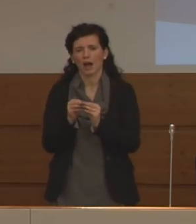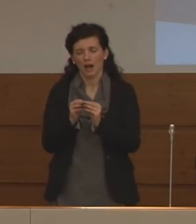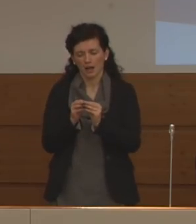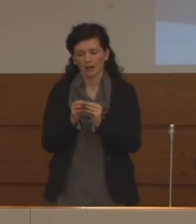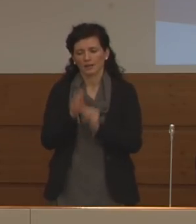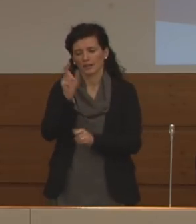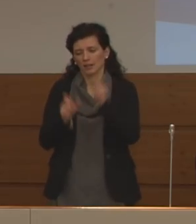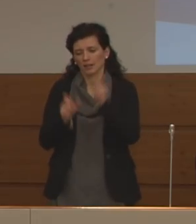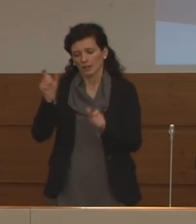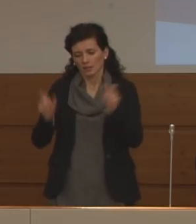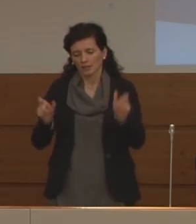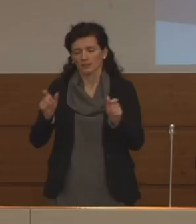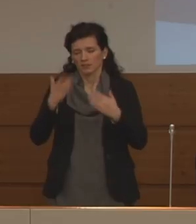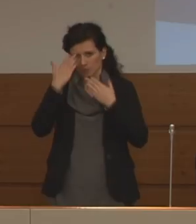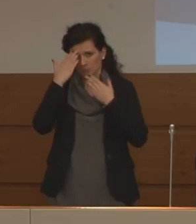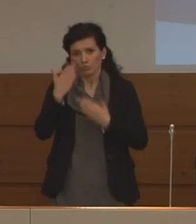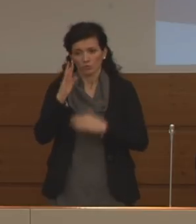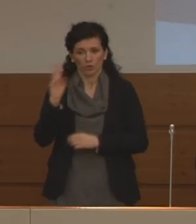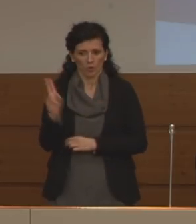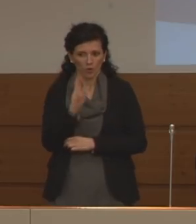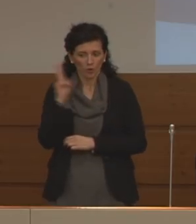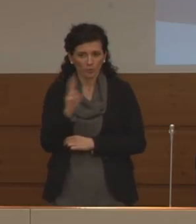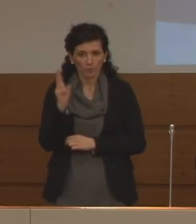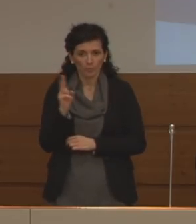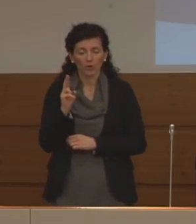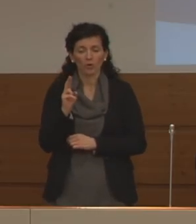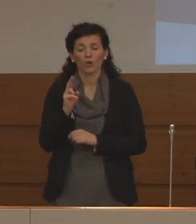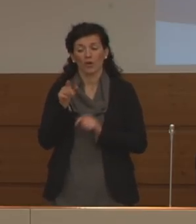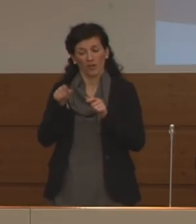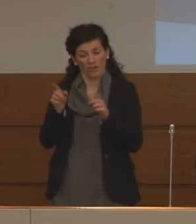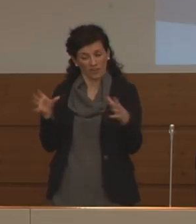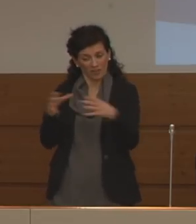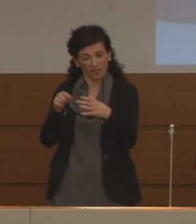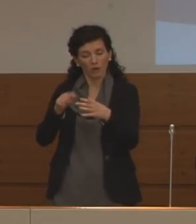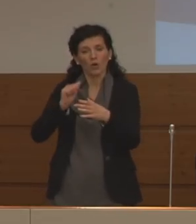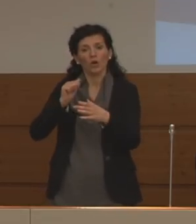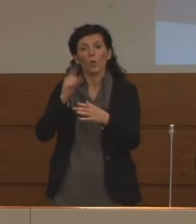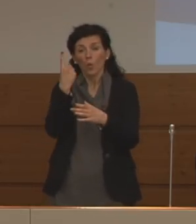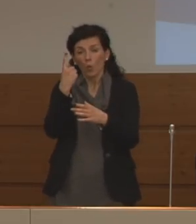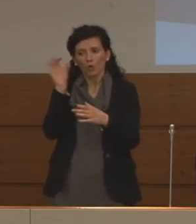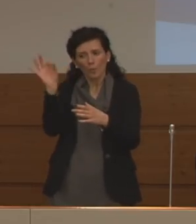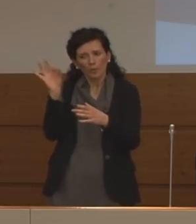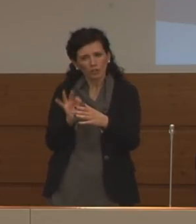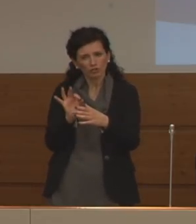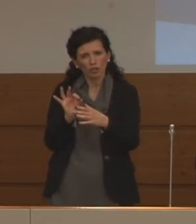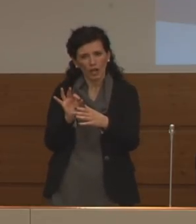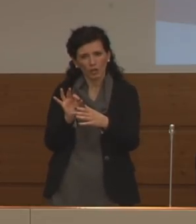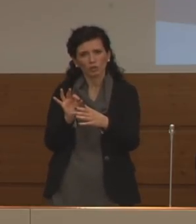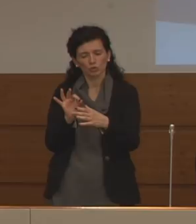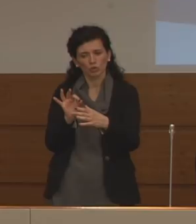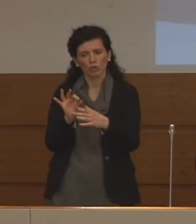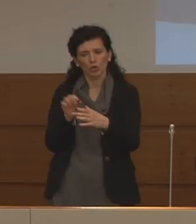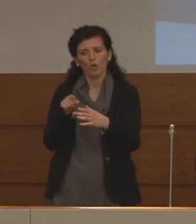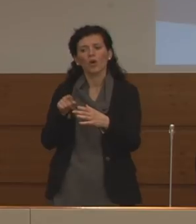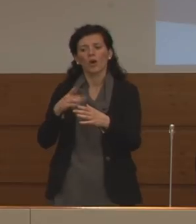perso la vita solamente l'un per cento aveva un'età